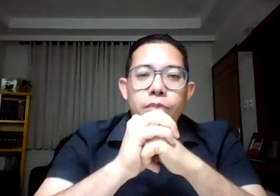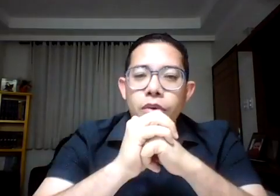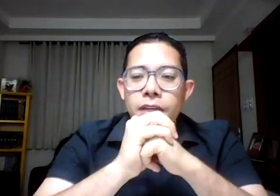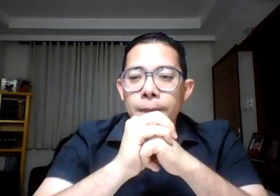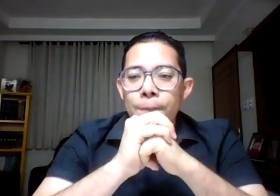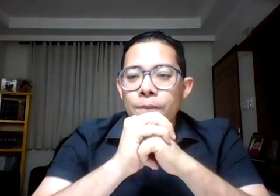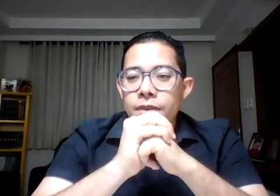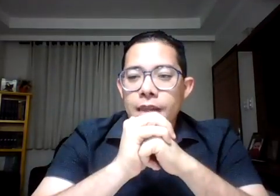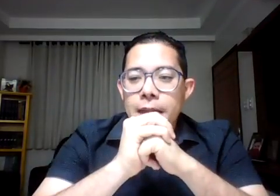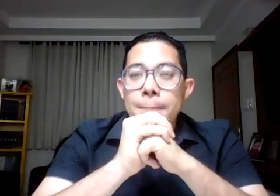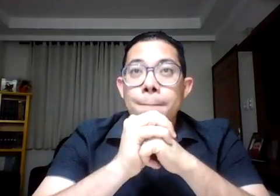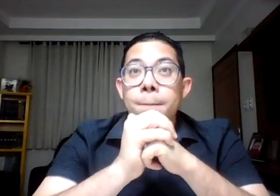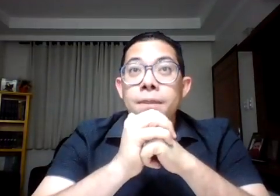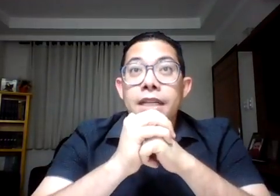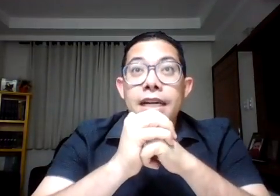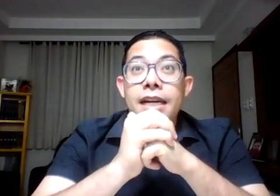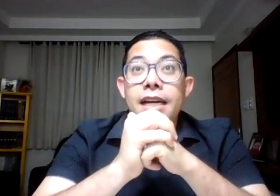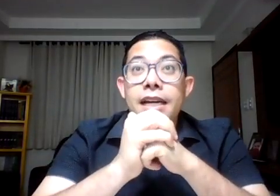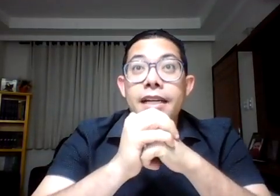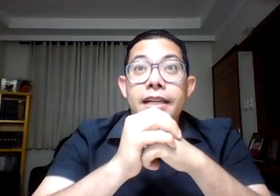Facebook, tá?